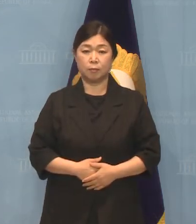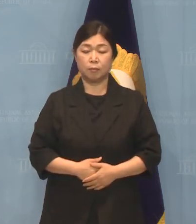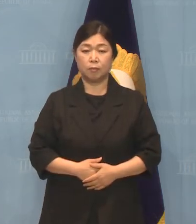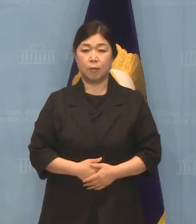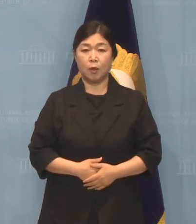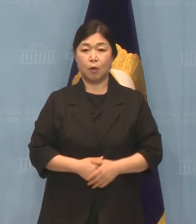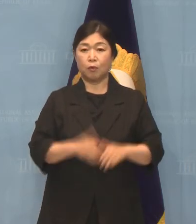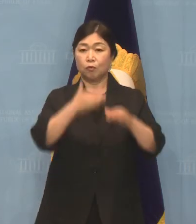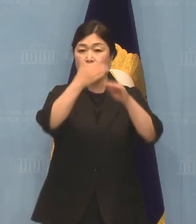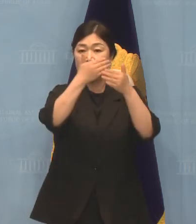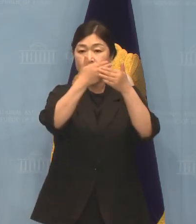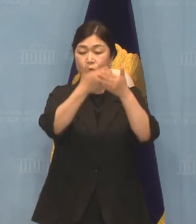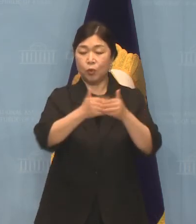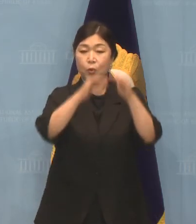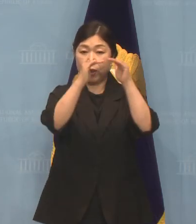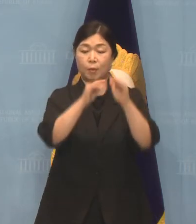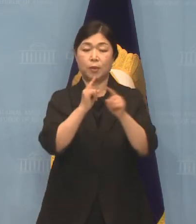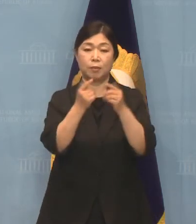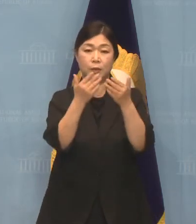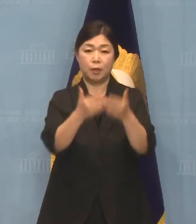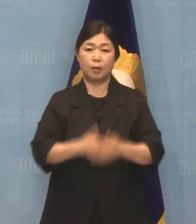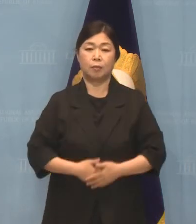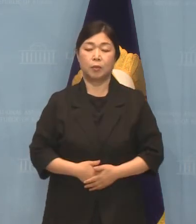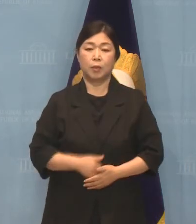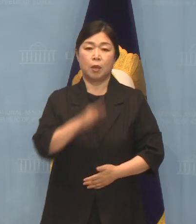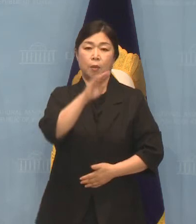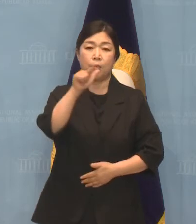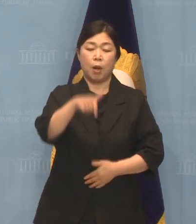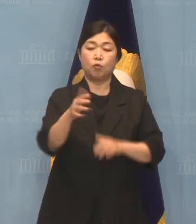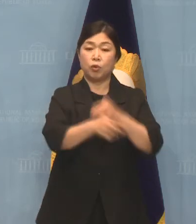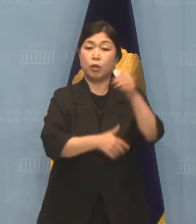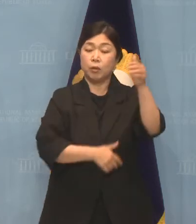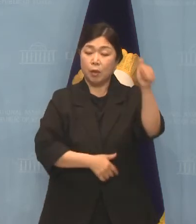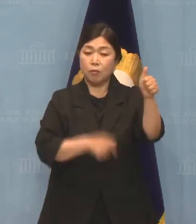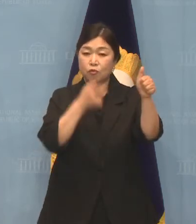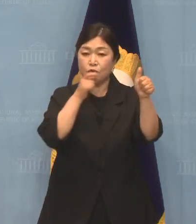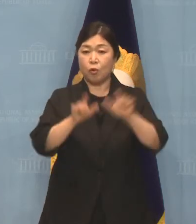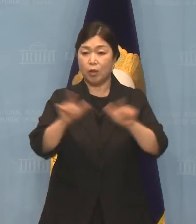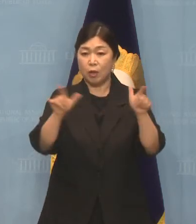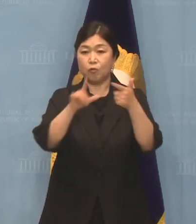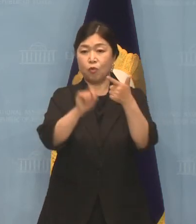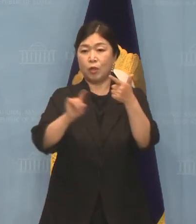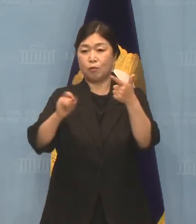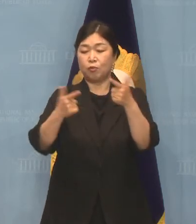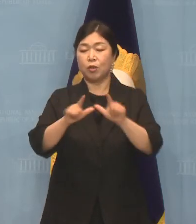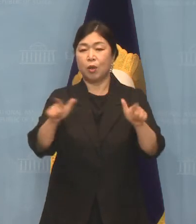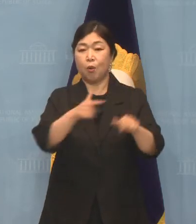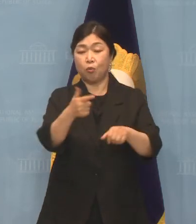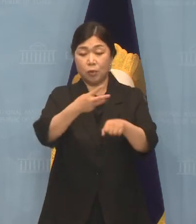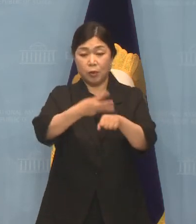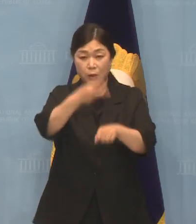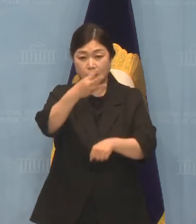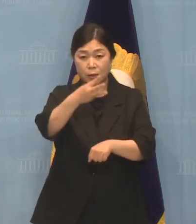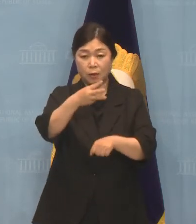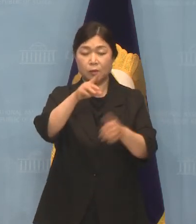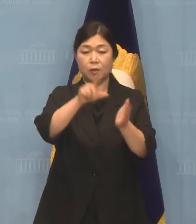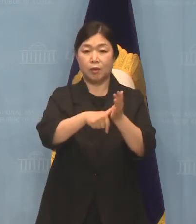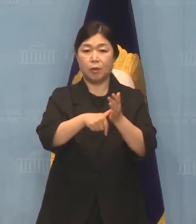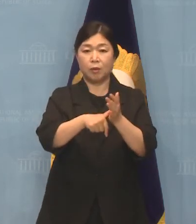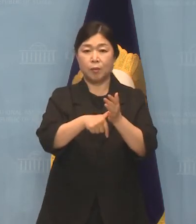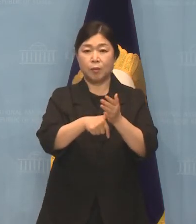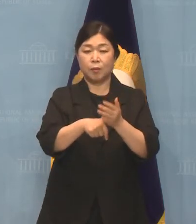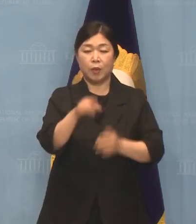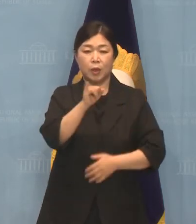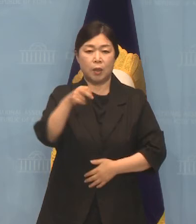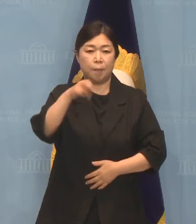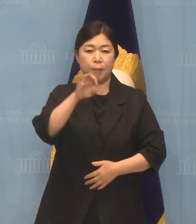끝으로 국회 주요 일정입니다. 먼저 박병석 국회의장은 수요일 6월 16일 오후 3시